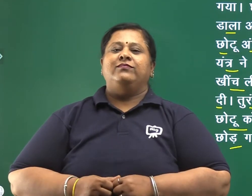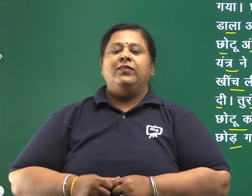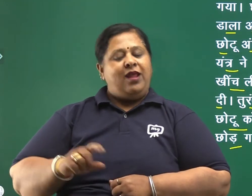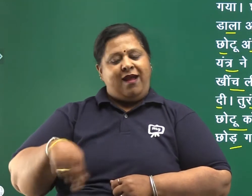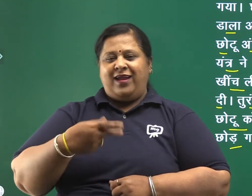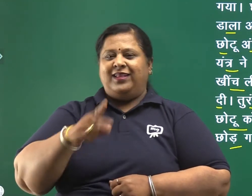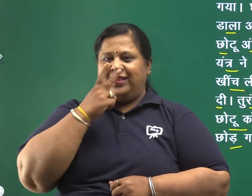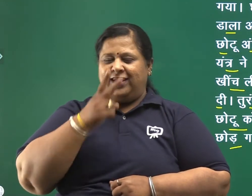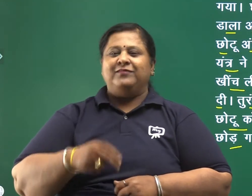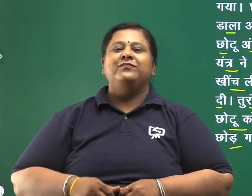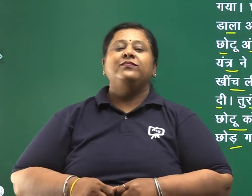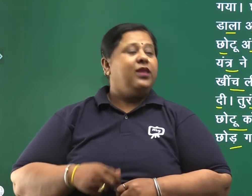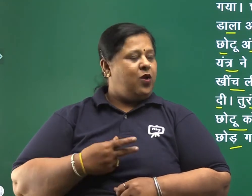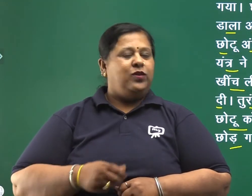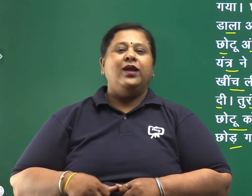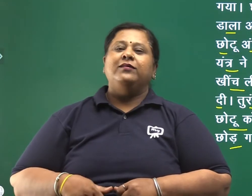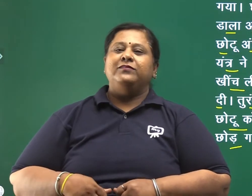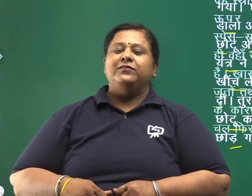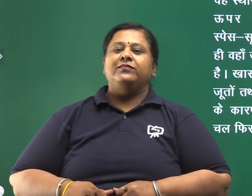आगे देखते हैं क्या होता है।